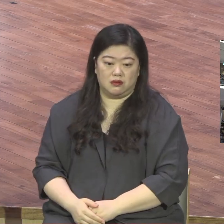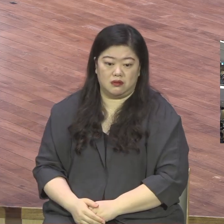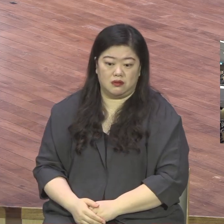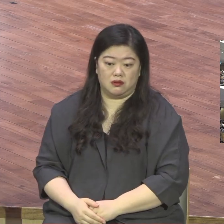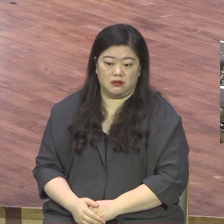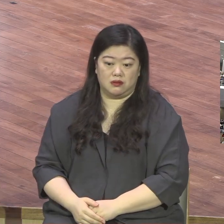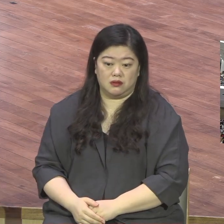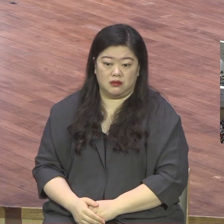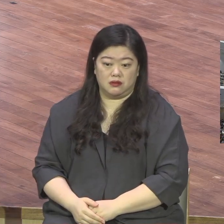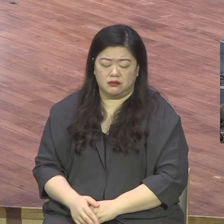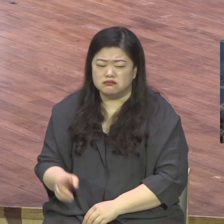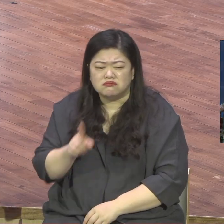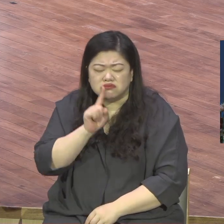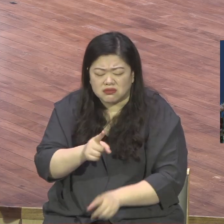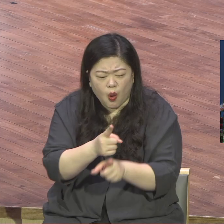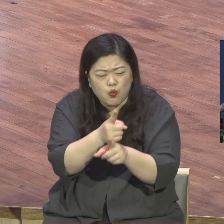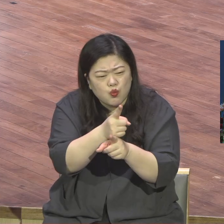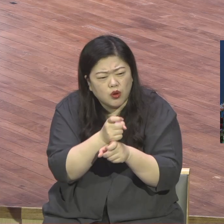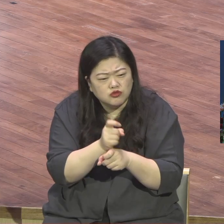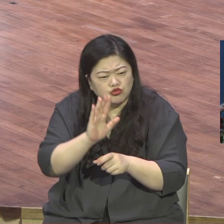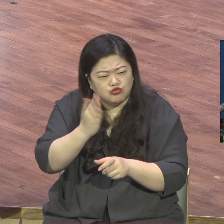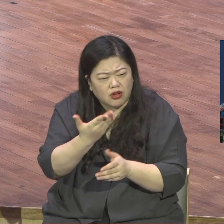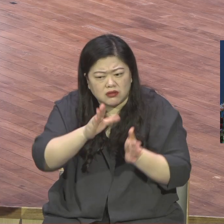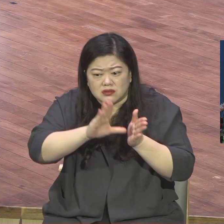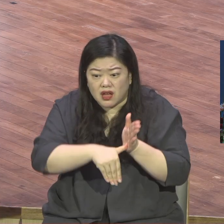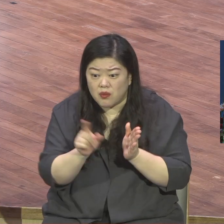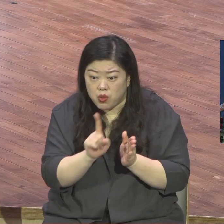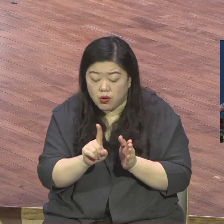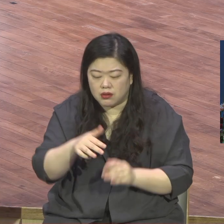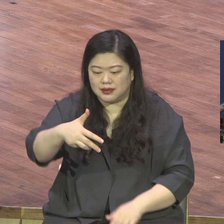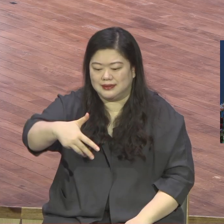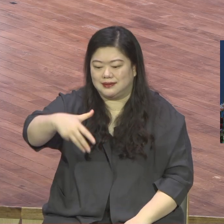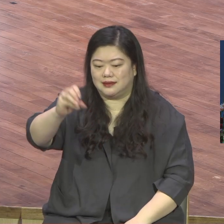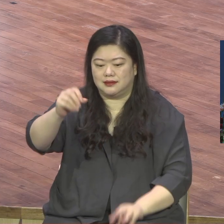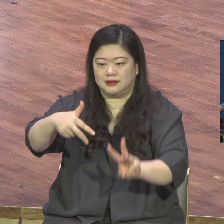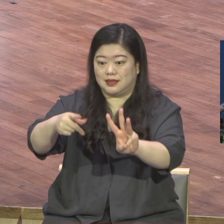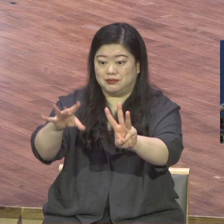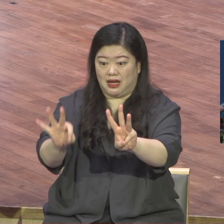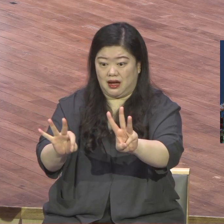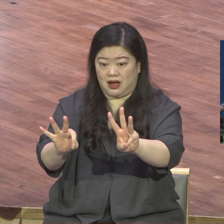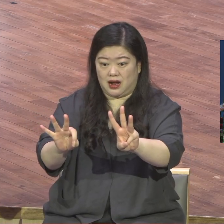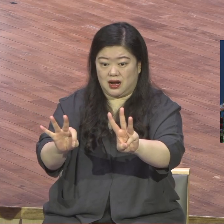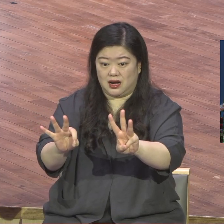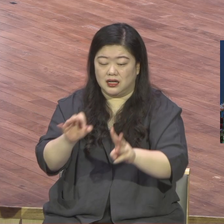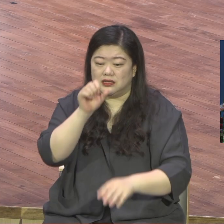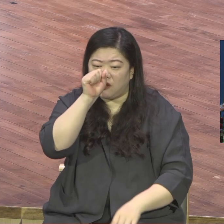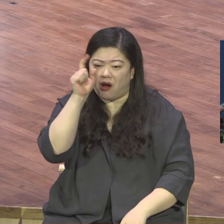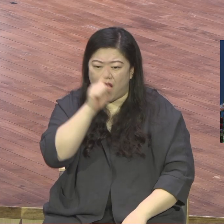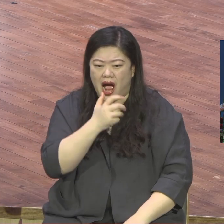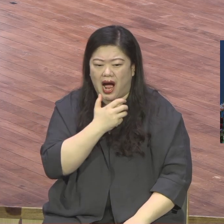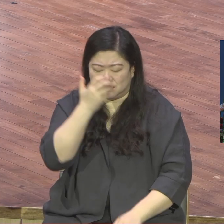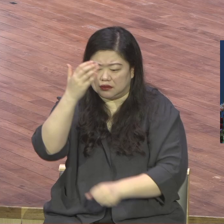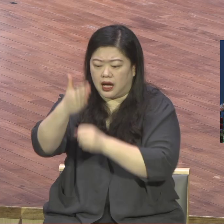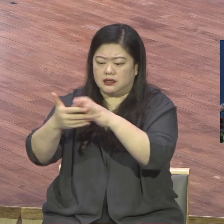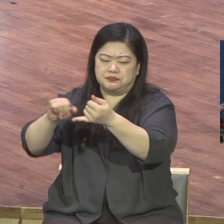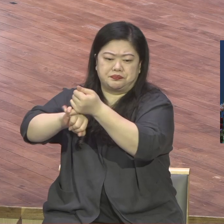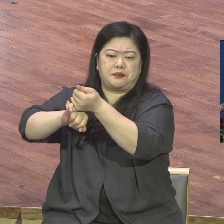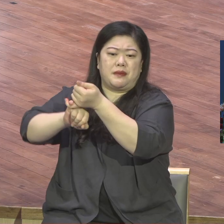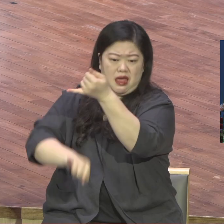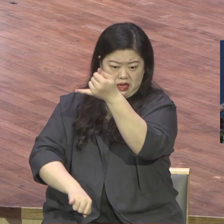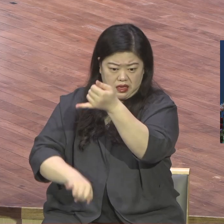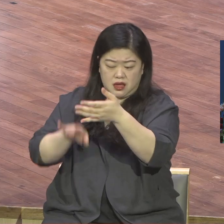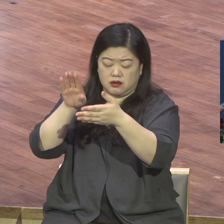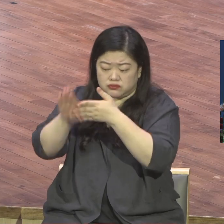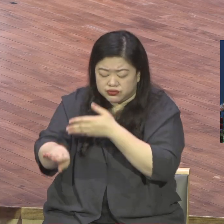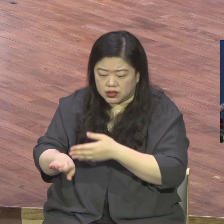창세기 3장 사건으로 인해서 영벌의 저주 가운데 빠졌던 인간들을 하나님께서 놀라운